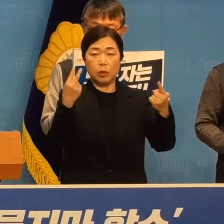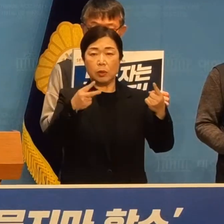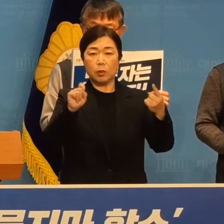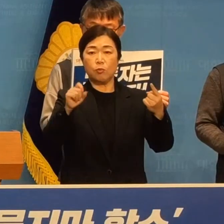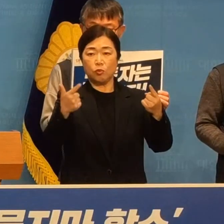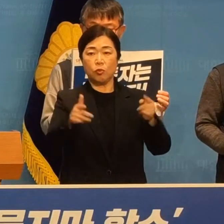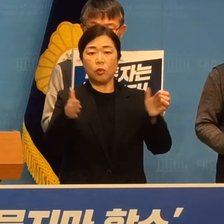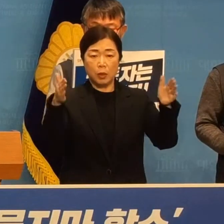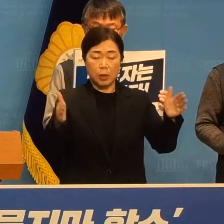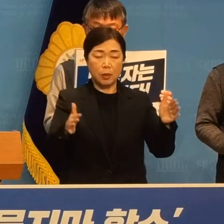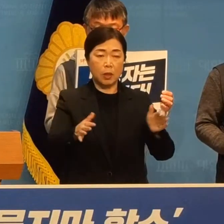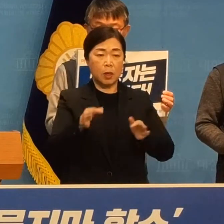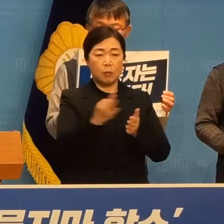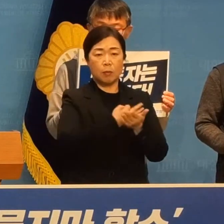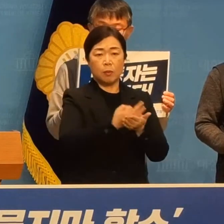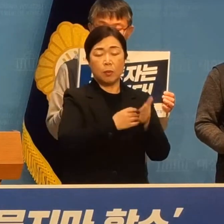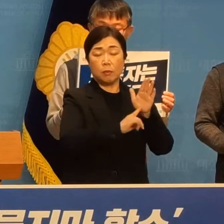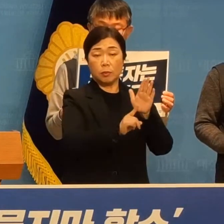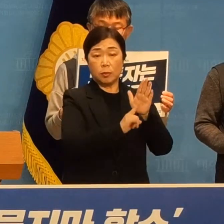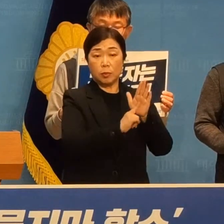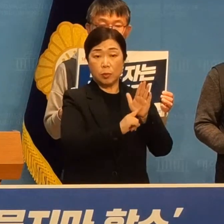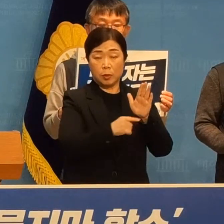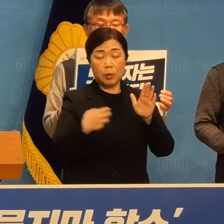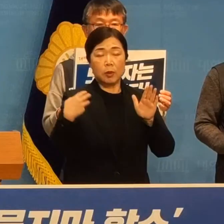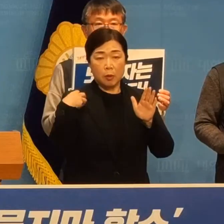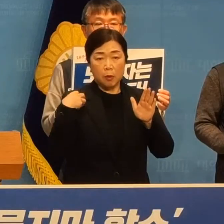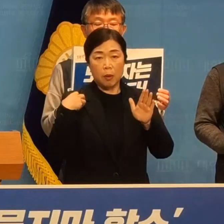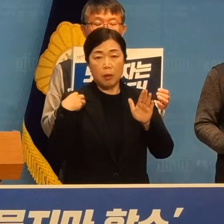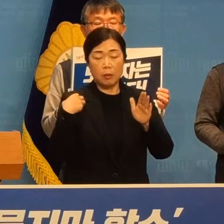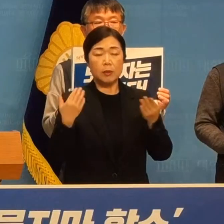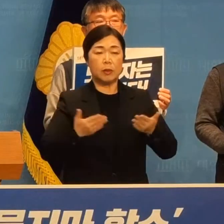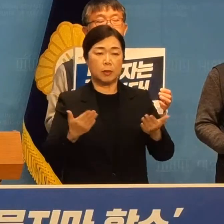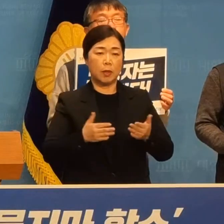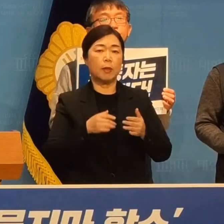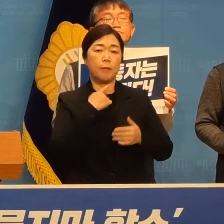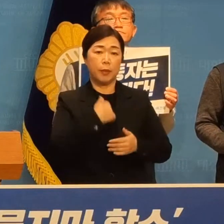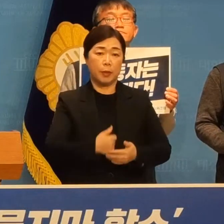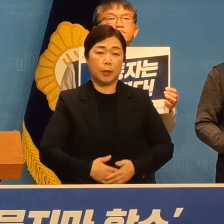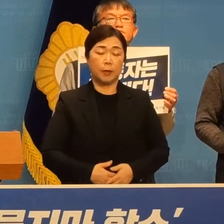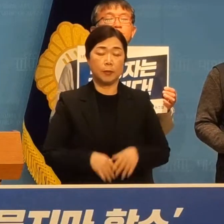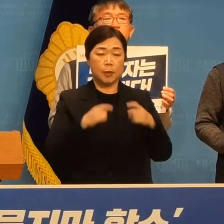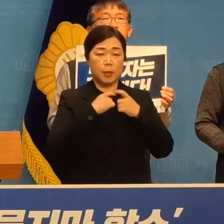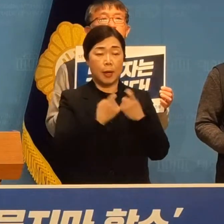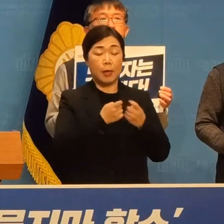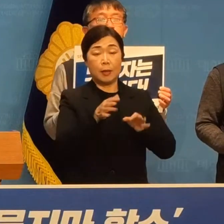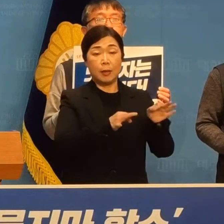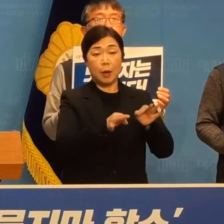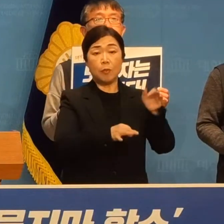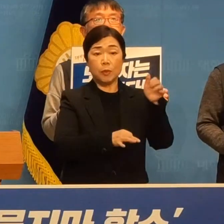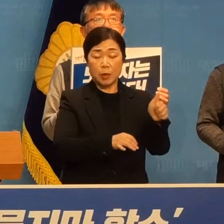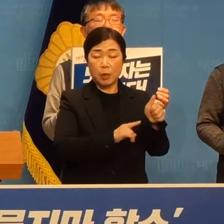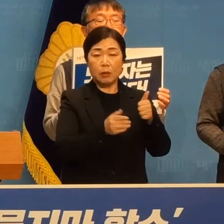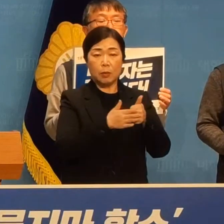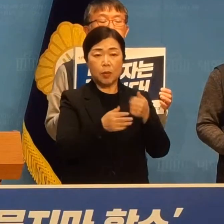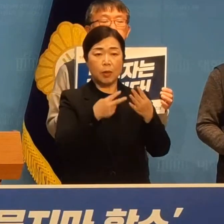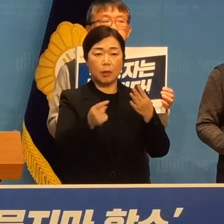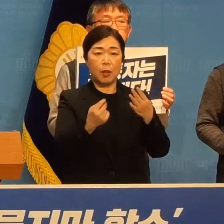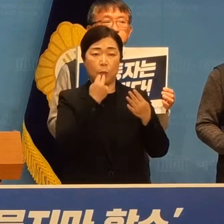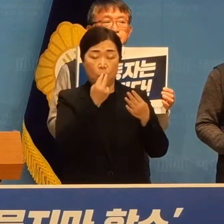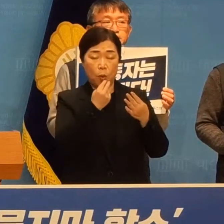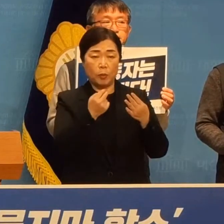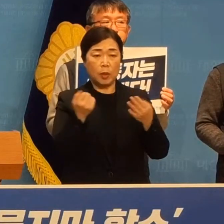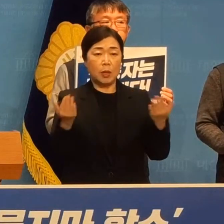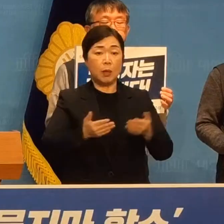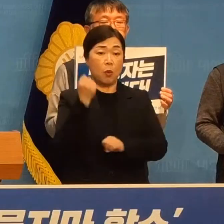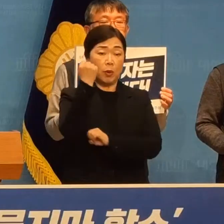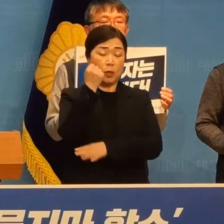대리점에서 영업사원 역할을 하는 카마스터로 근무했습니다. 개인사업자로 분류되어 4대 보험 등 근로기준법상